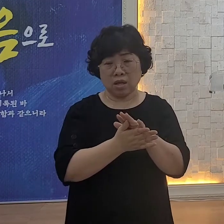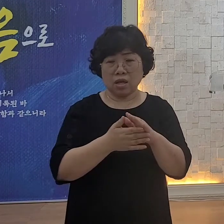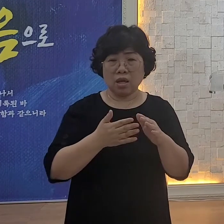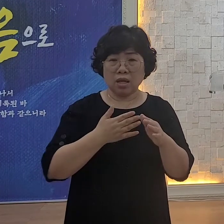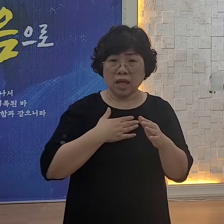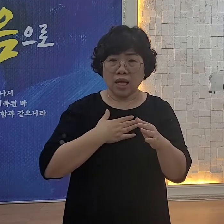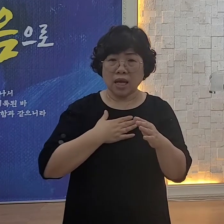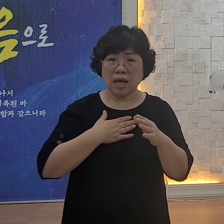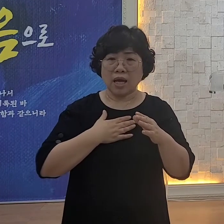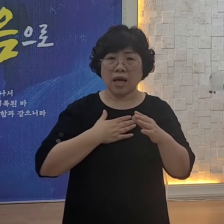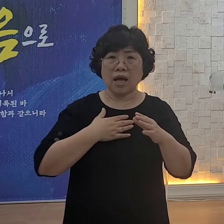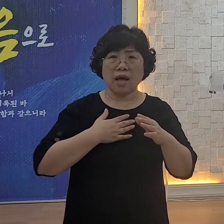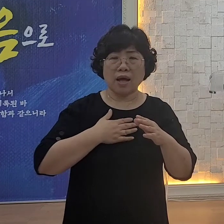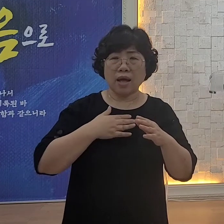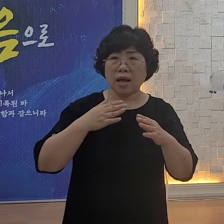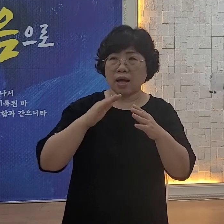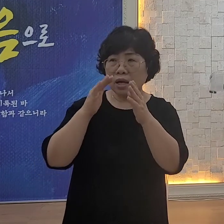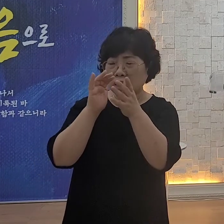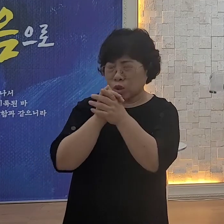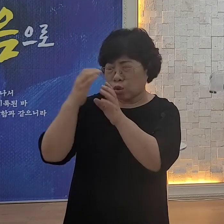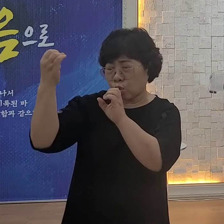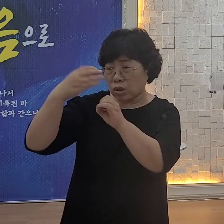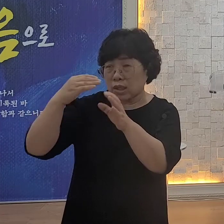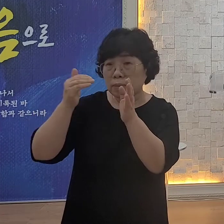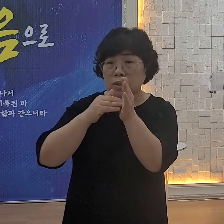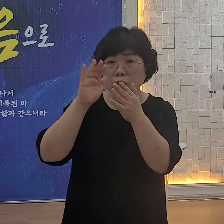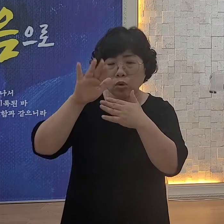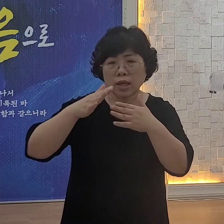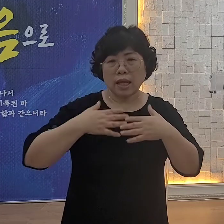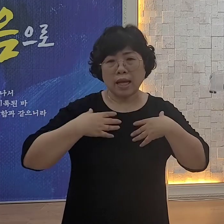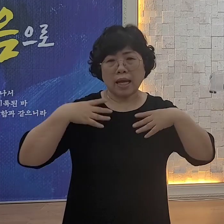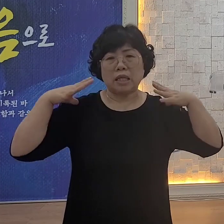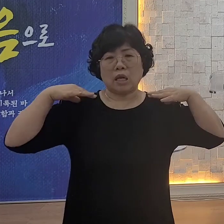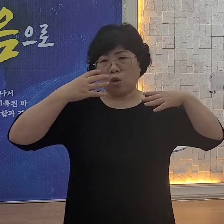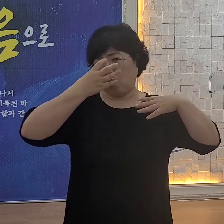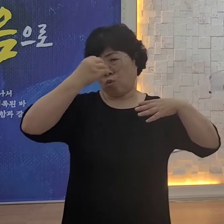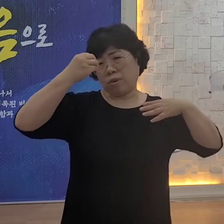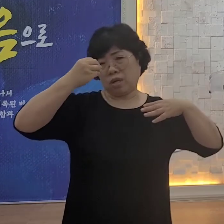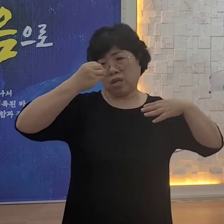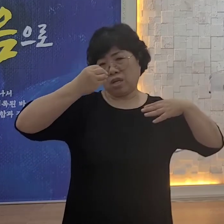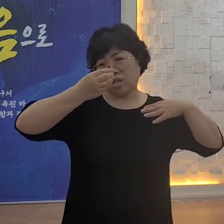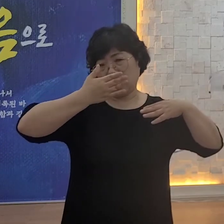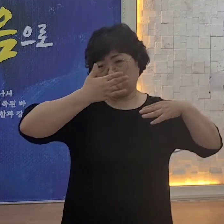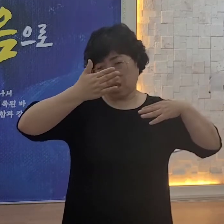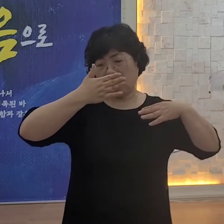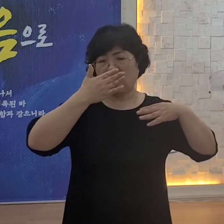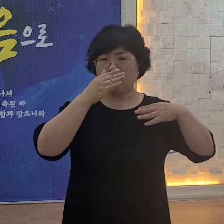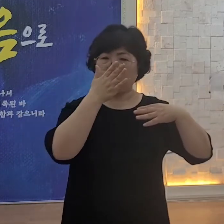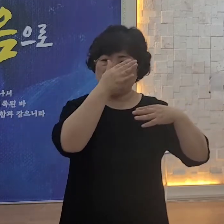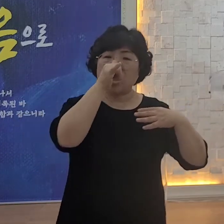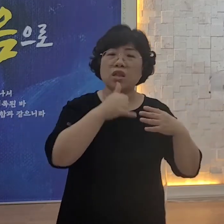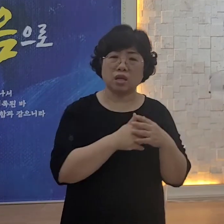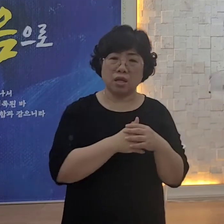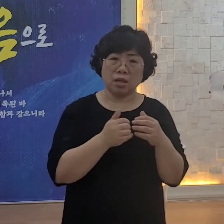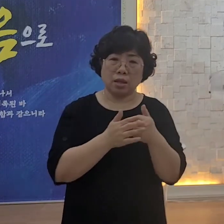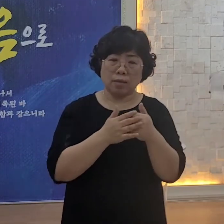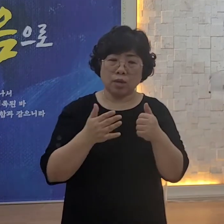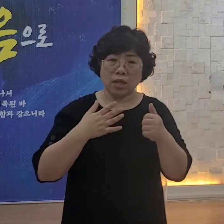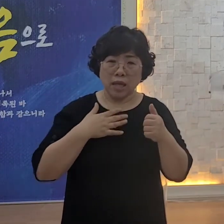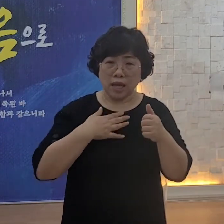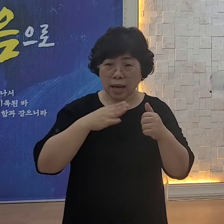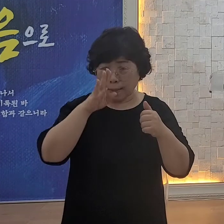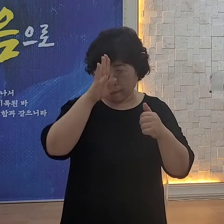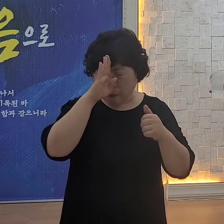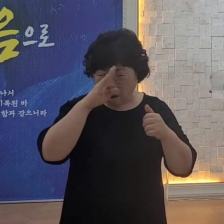기도했답니다. 근데 안 들어주셨대요. 근데 결론이 뭐예요? 자만하지 않기 위해. 바울이 만약에 이 육체의